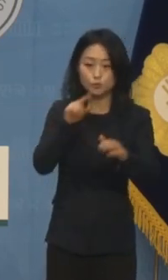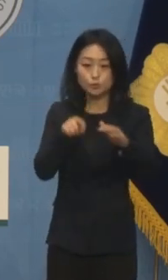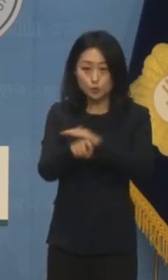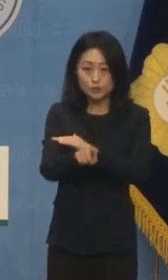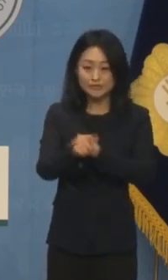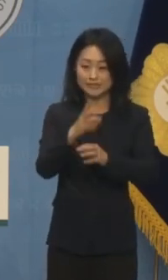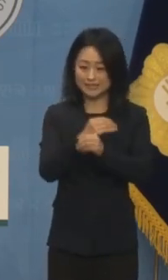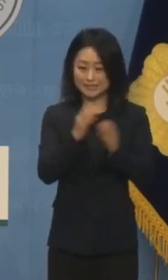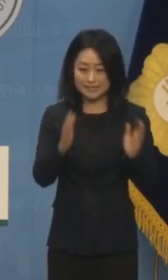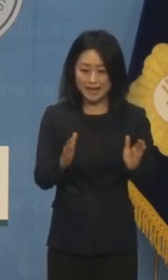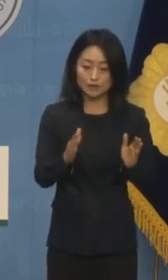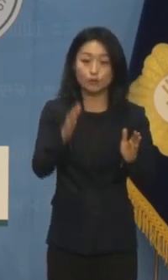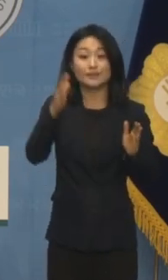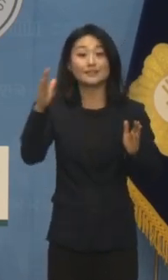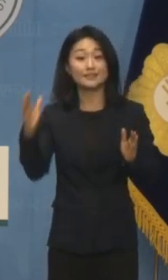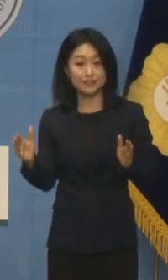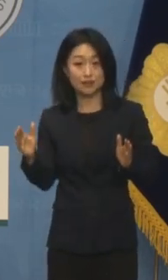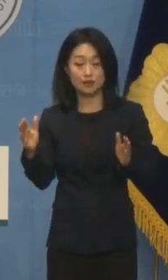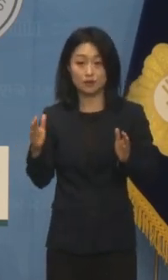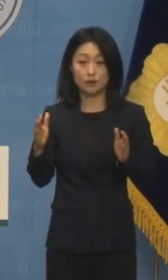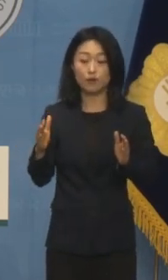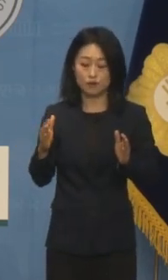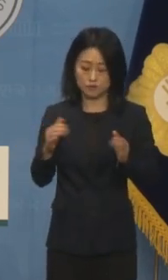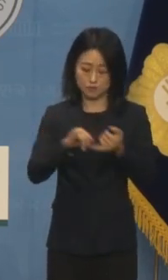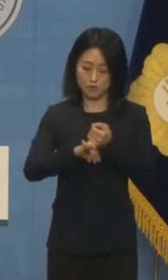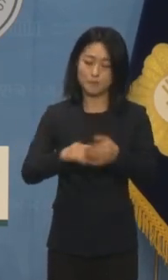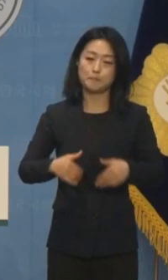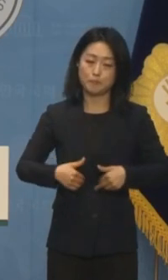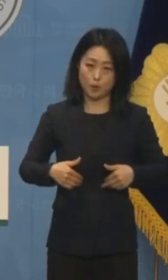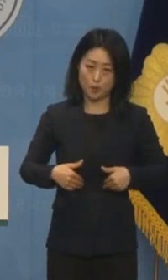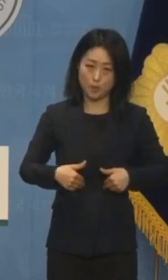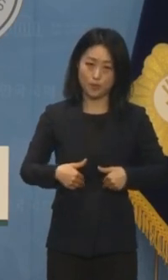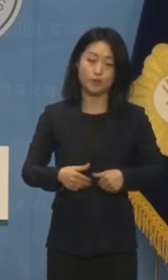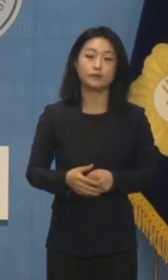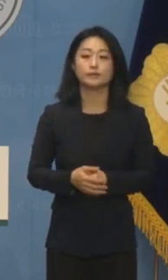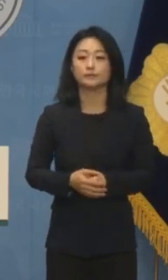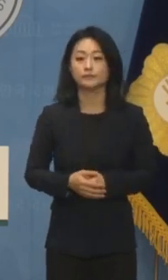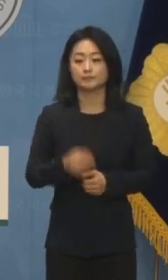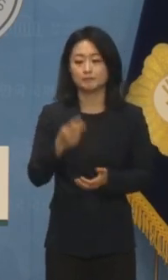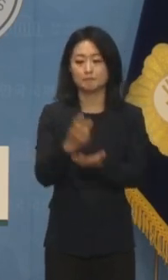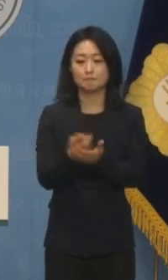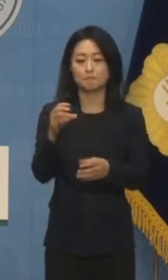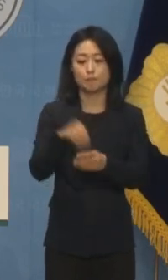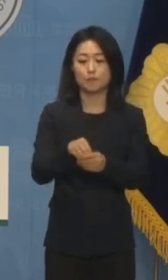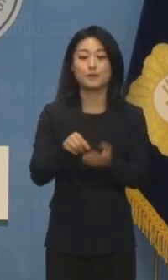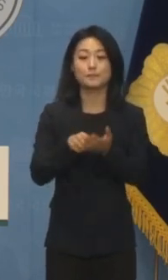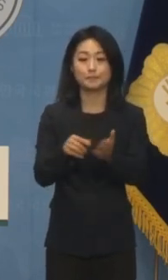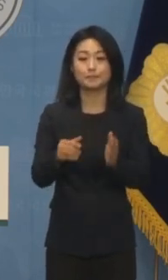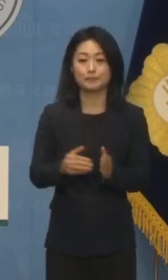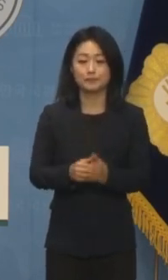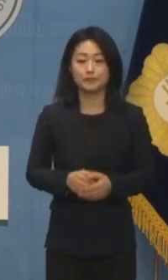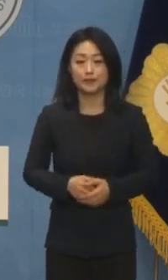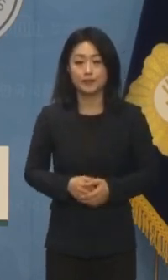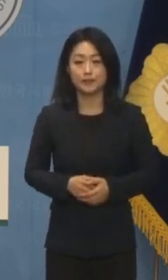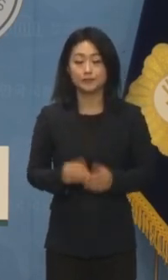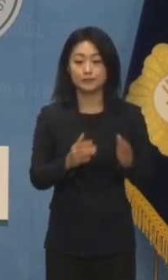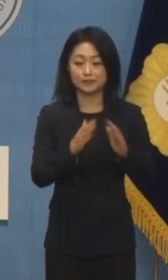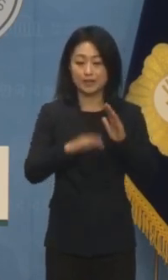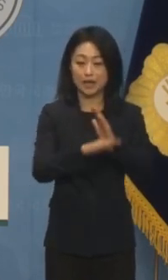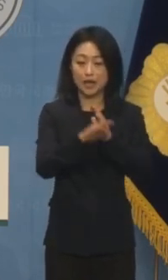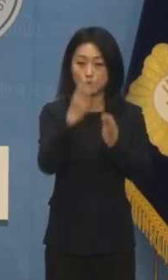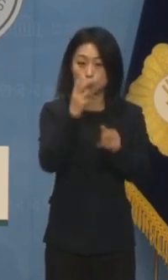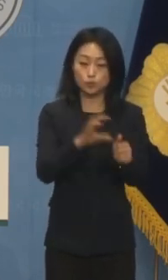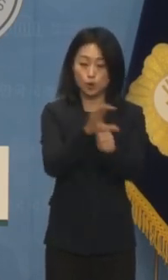대상 기간도 동일하게 맞추는 것이 합리적이라는 평가를 반영했습니다. 가족 돌봄